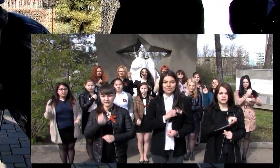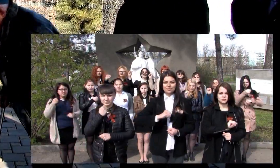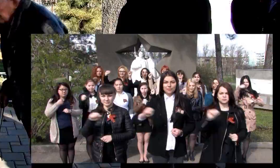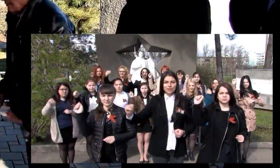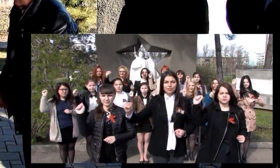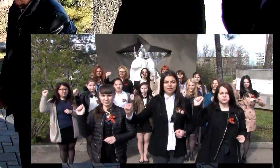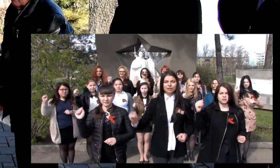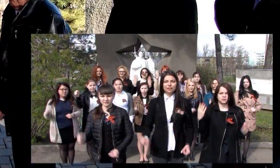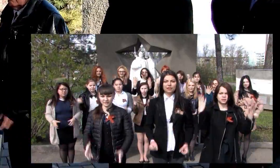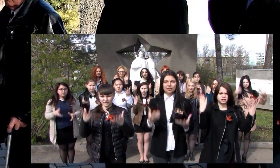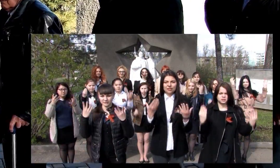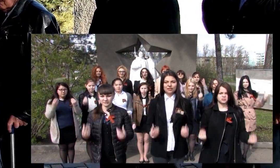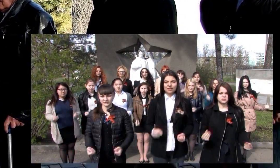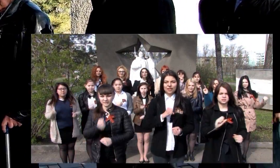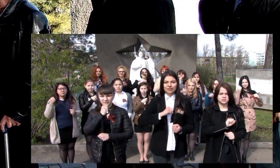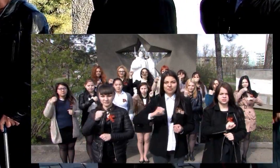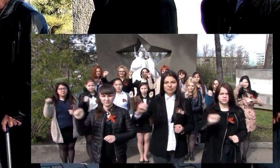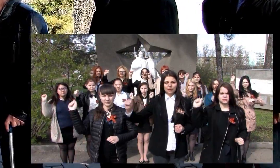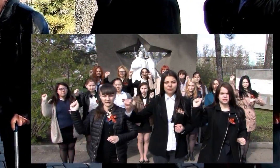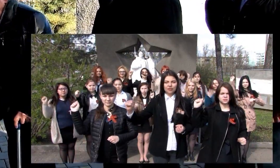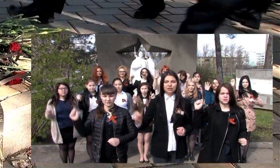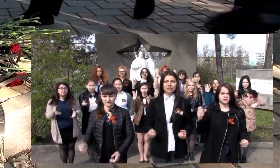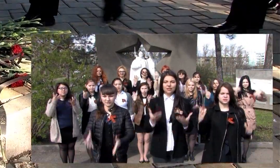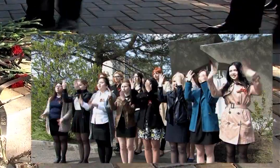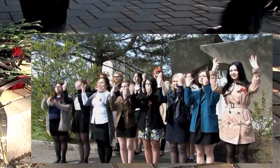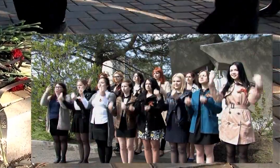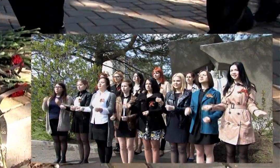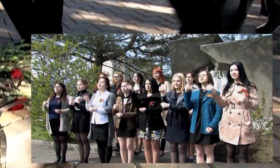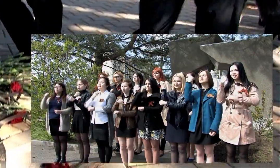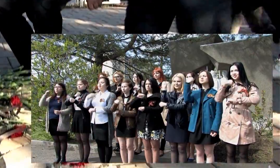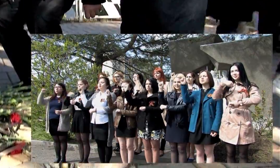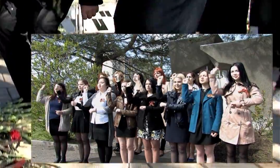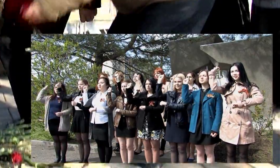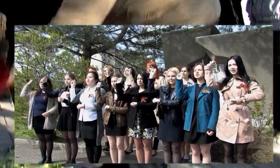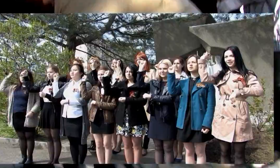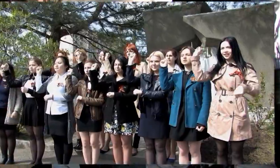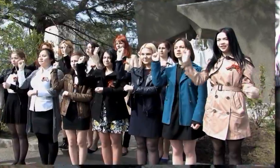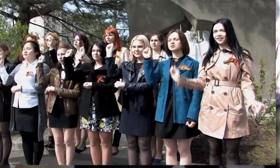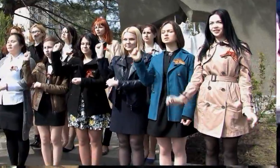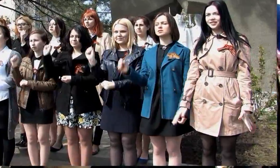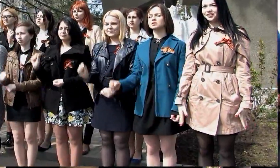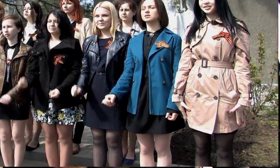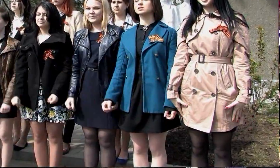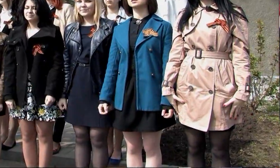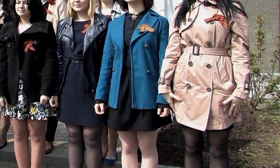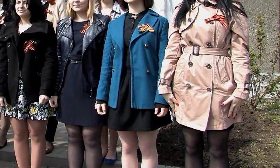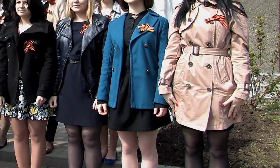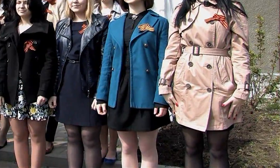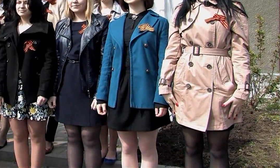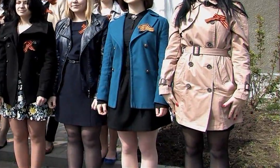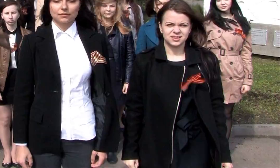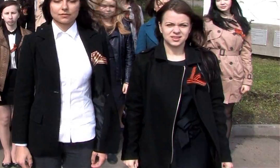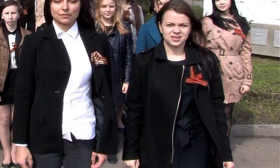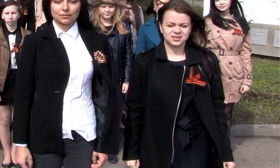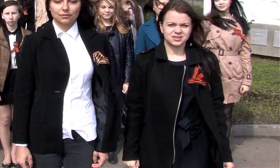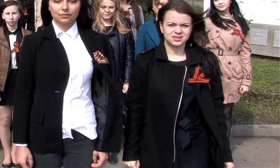глазах. День победы, день победы, день победы.